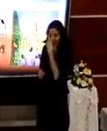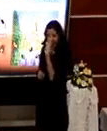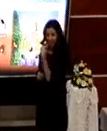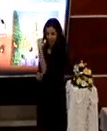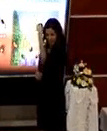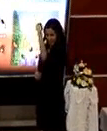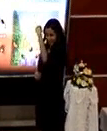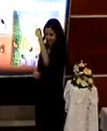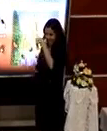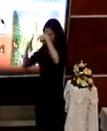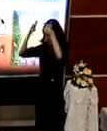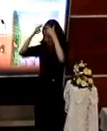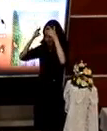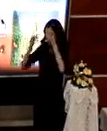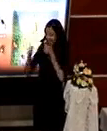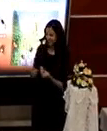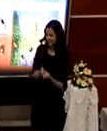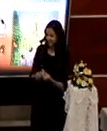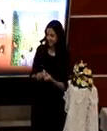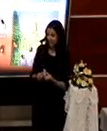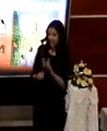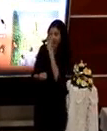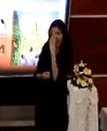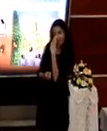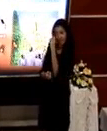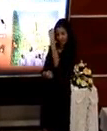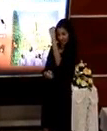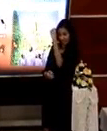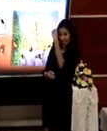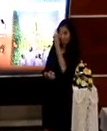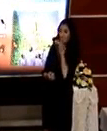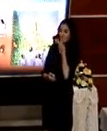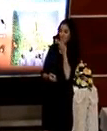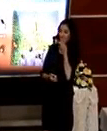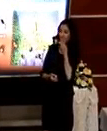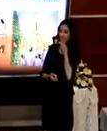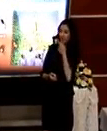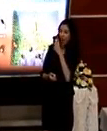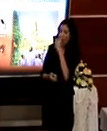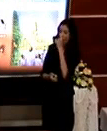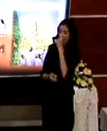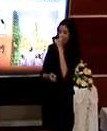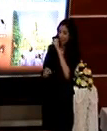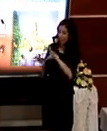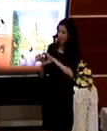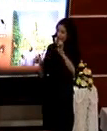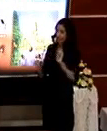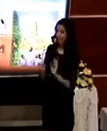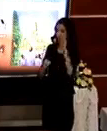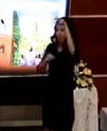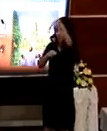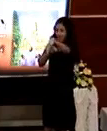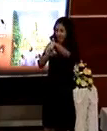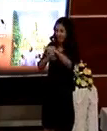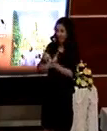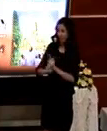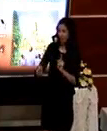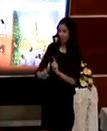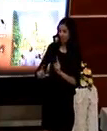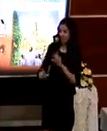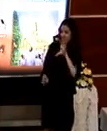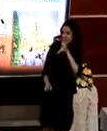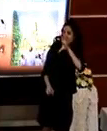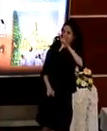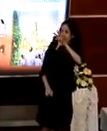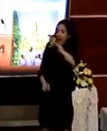elefante no necesita subirse a un tronco tirado en la selva para demostrar que es el